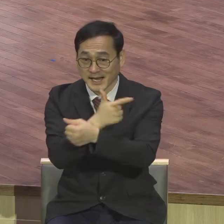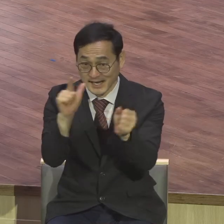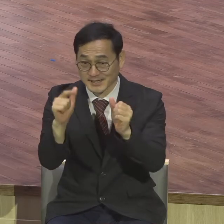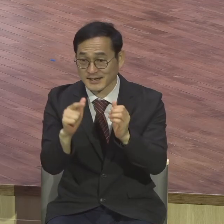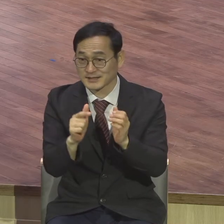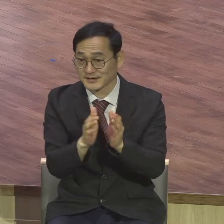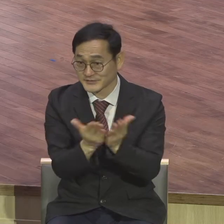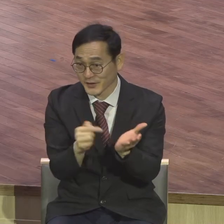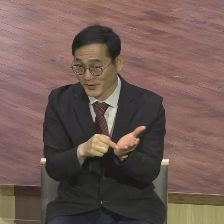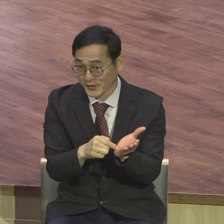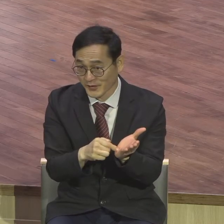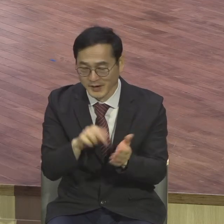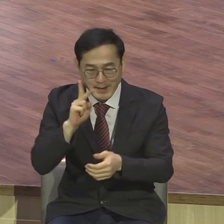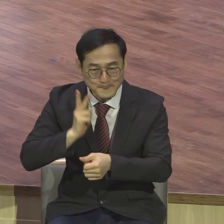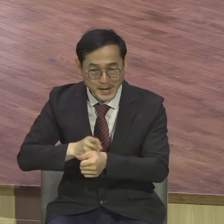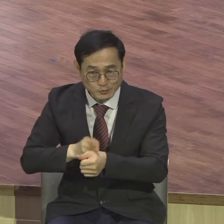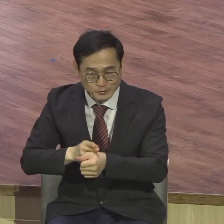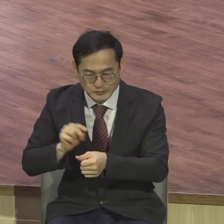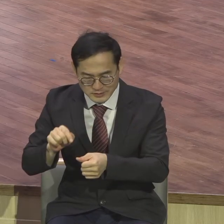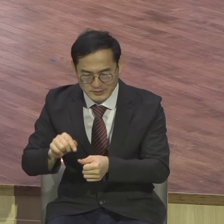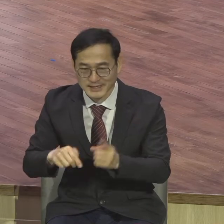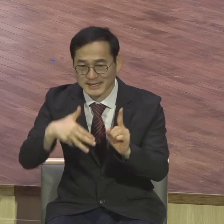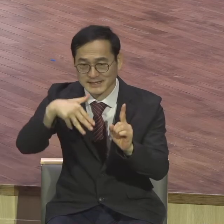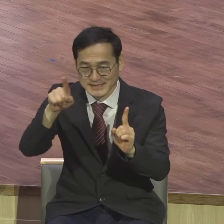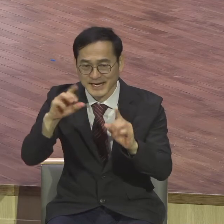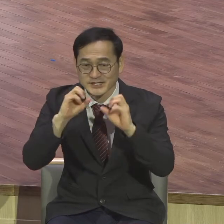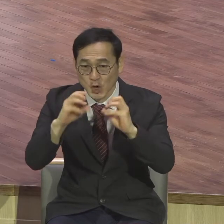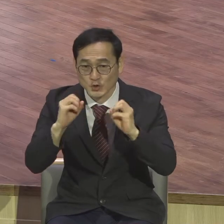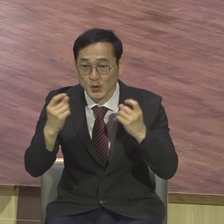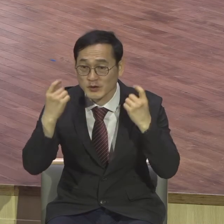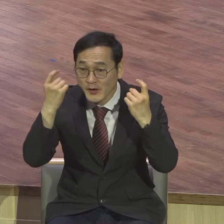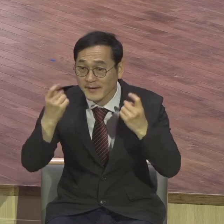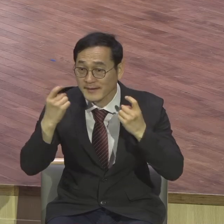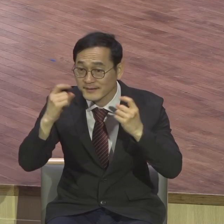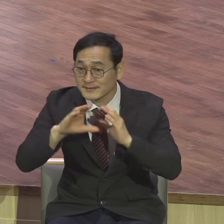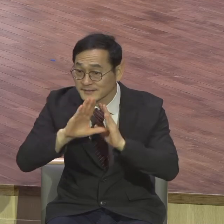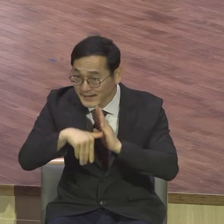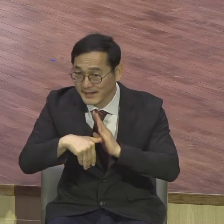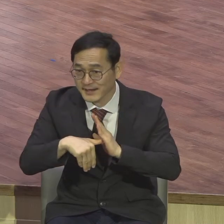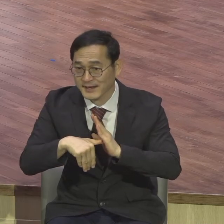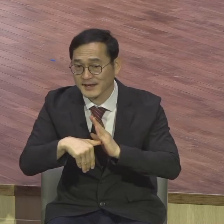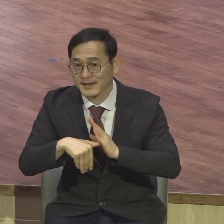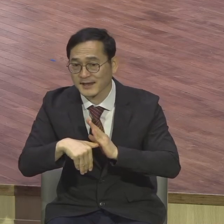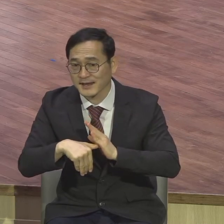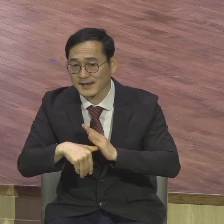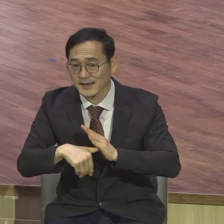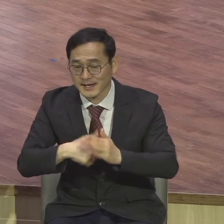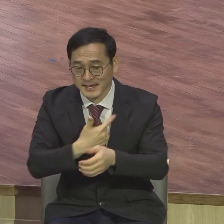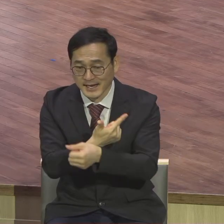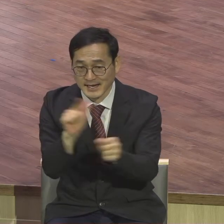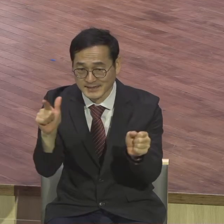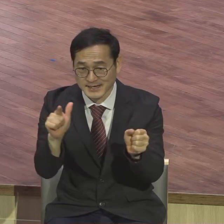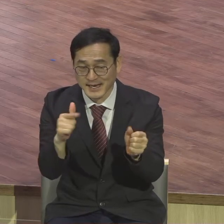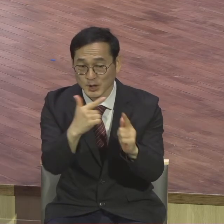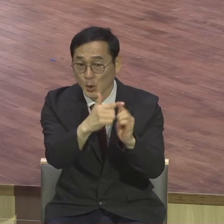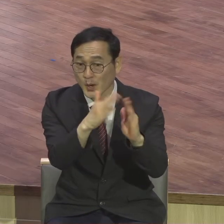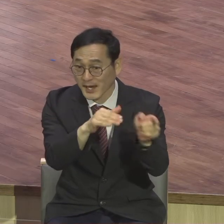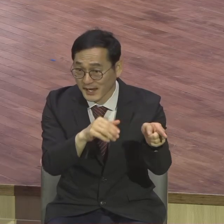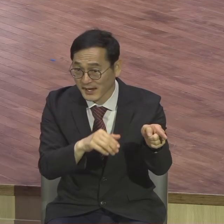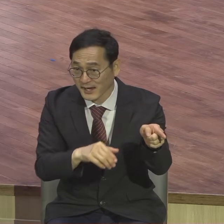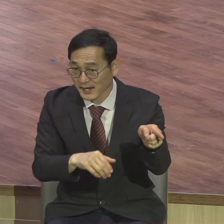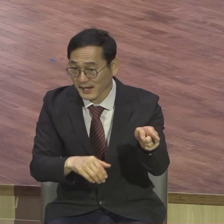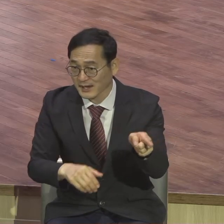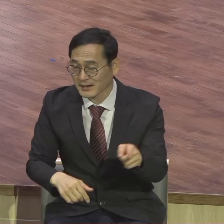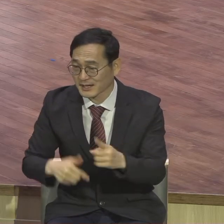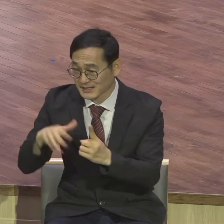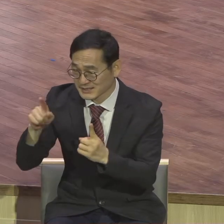바울이 1차 전도 여행 때 세웠던 이 갈라디아 교회에 보낸